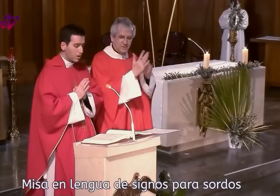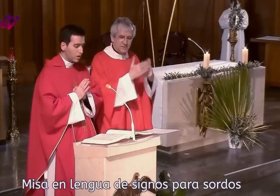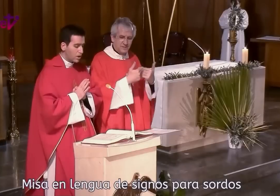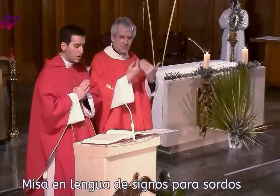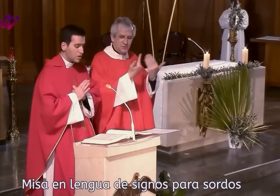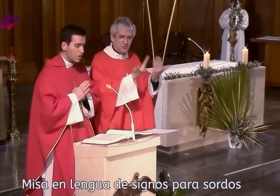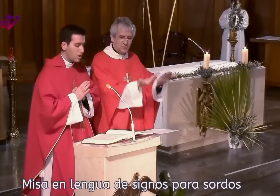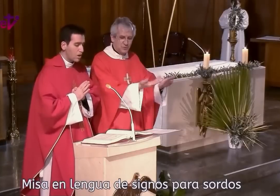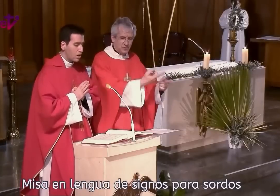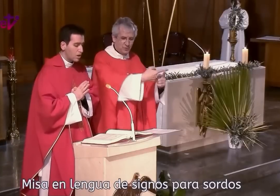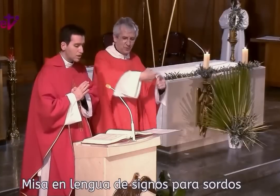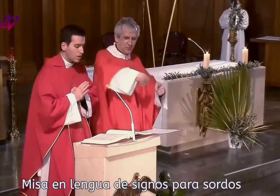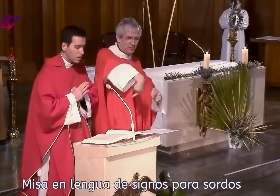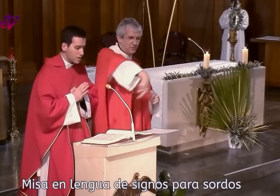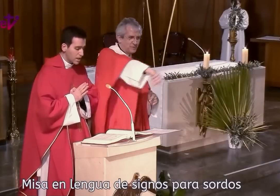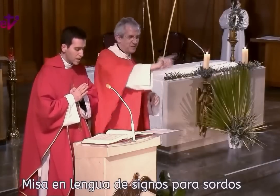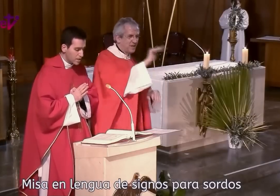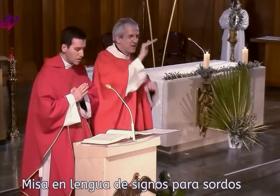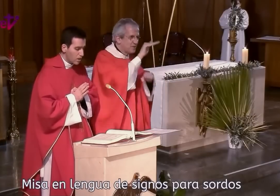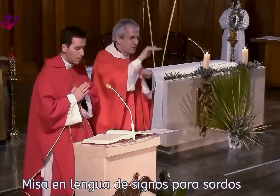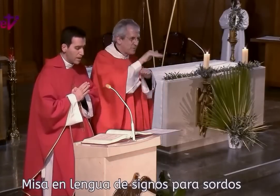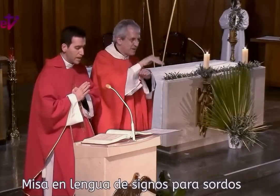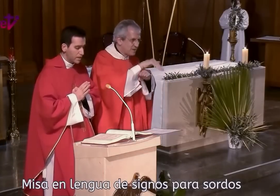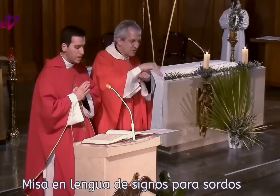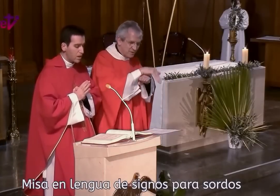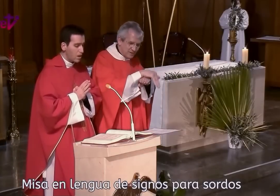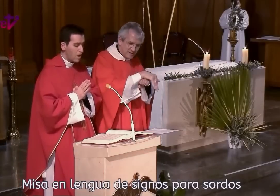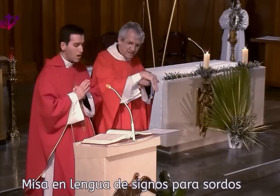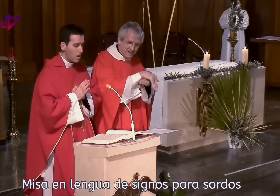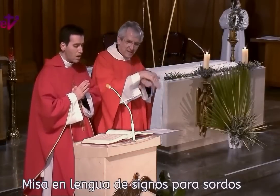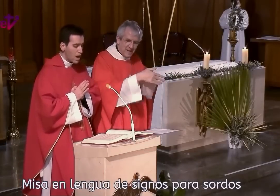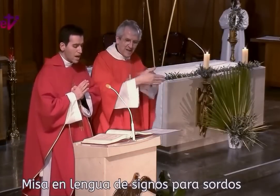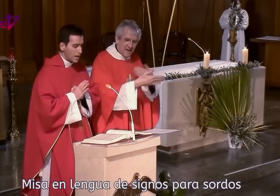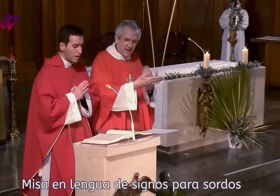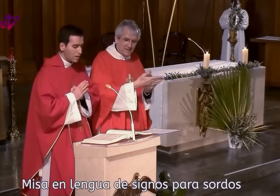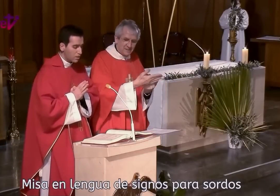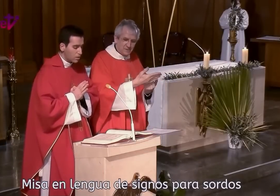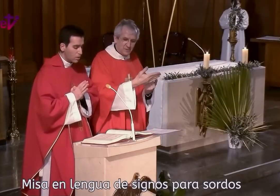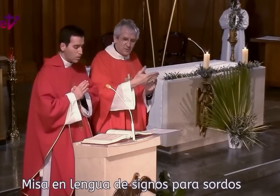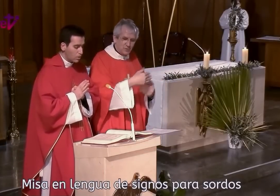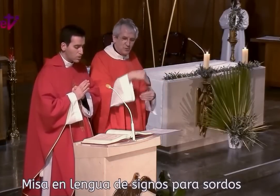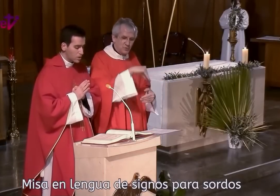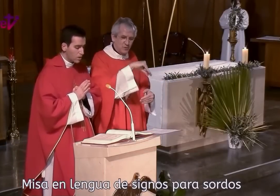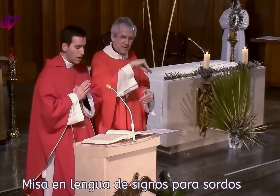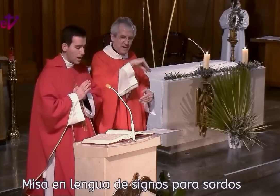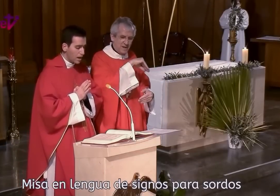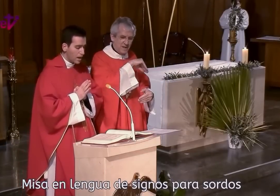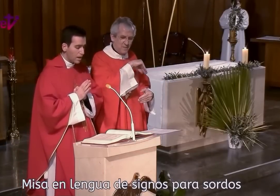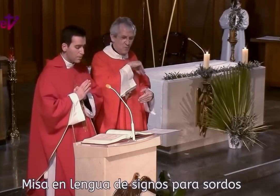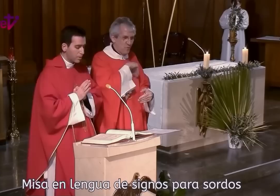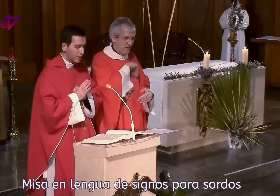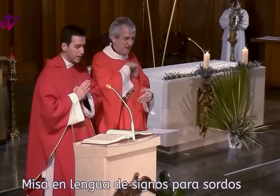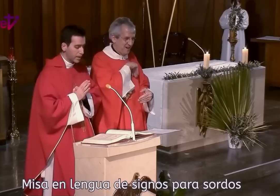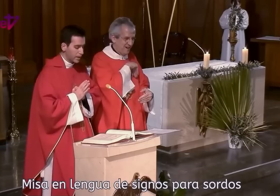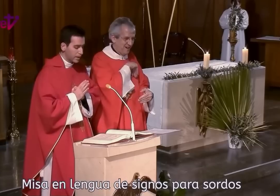Cristo por nosotros se sometió incluso a